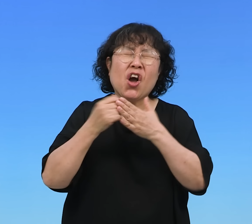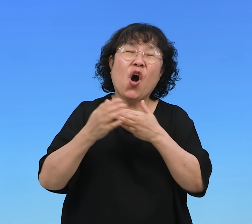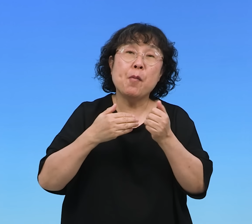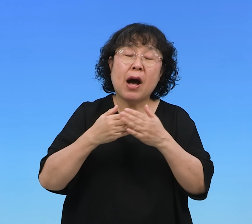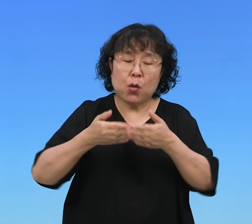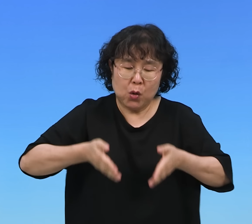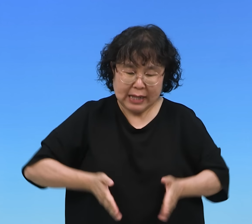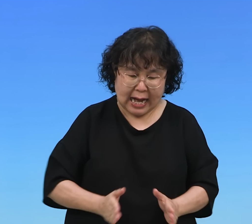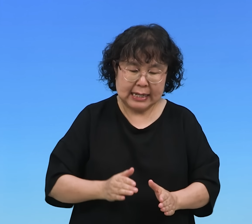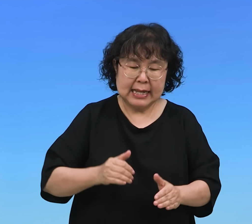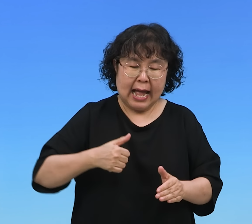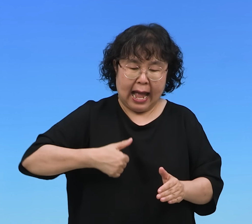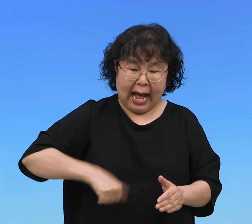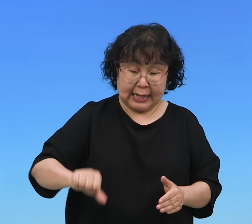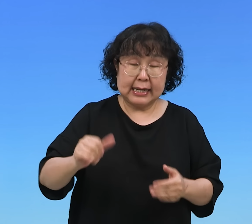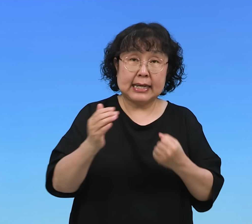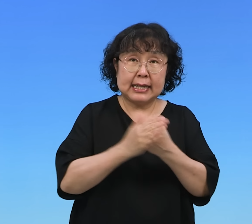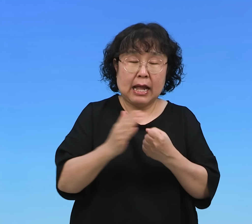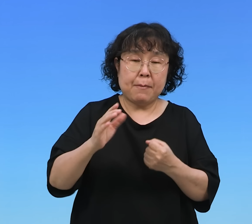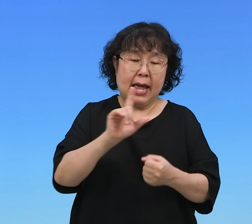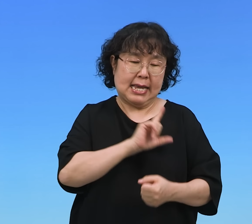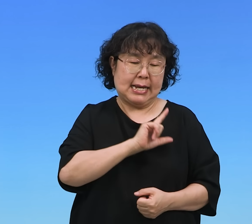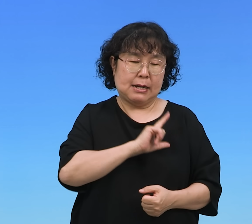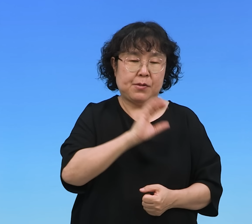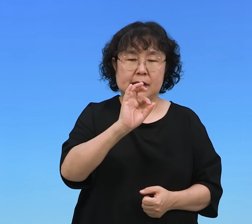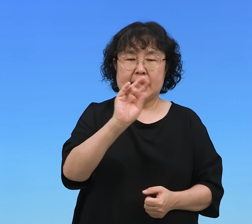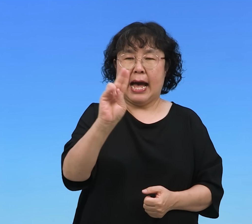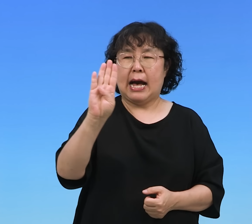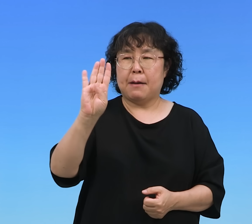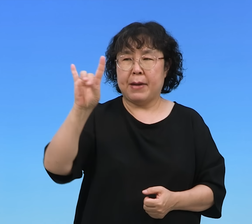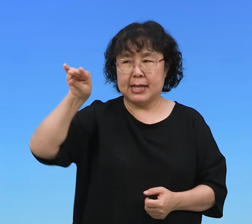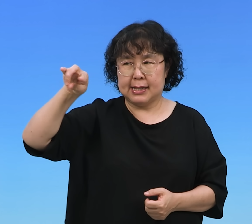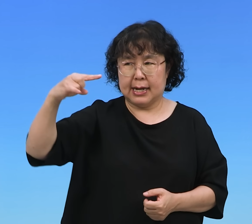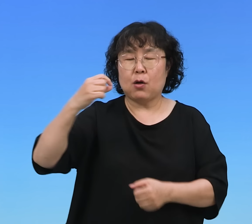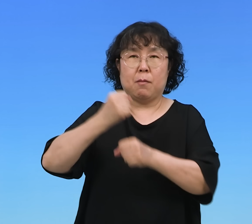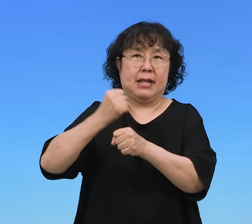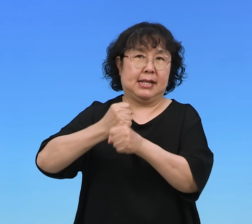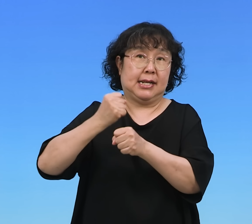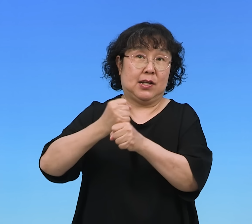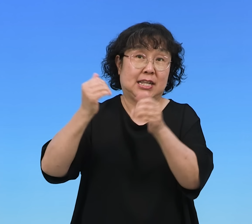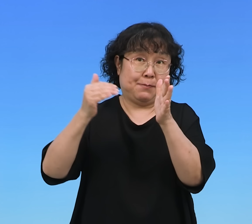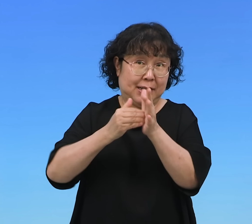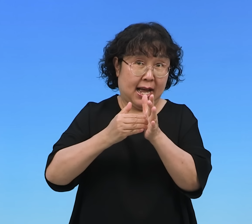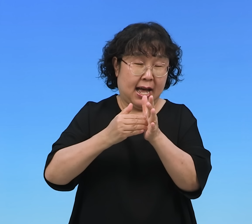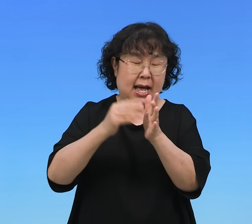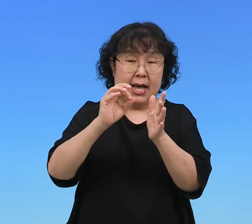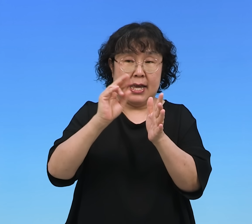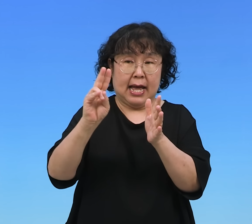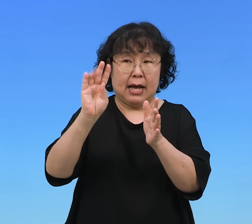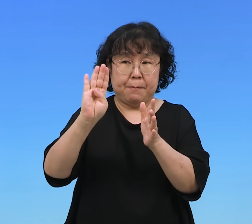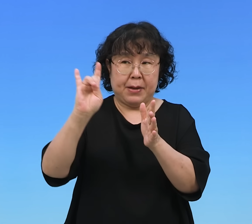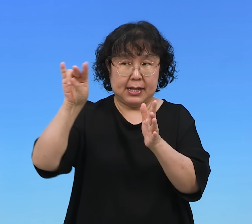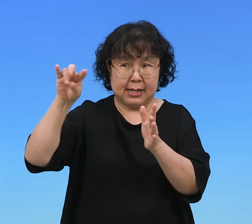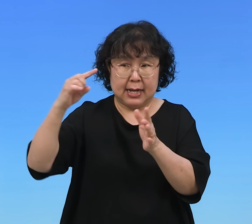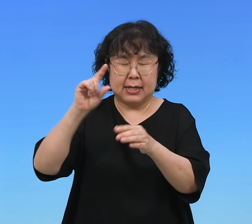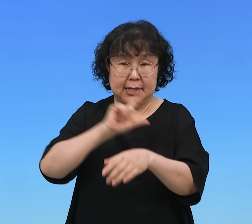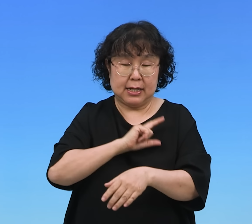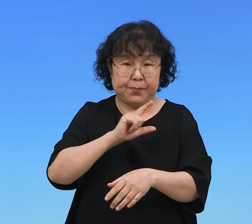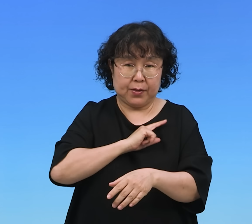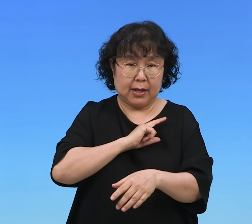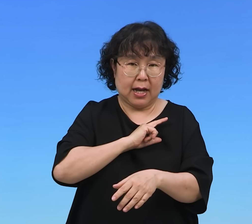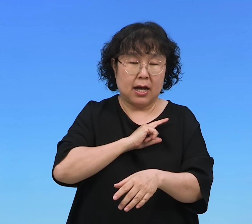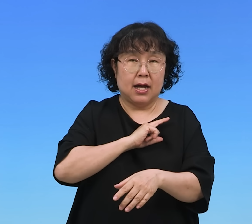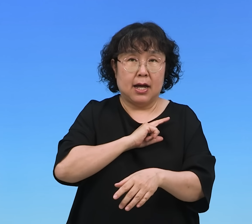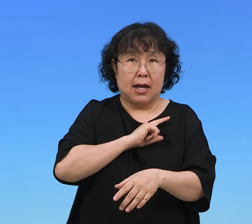겪으면서 낳은 아들이라고 하여 그의 이름을 야베스라고 불렀다. 이 야베스라는 이름과 관련해서 특이한 게 두